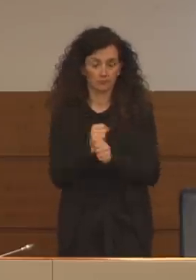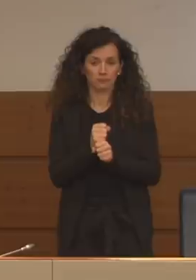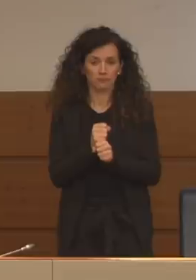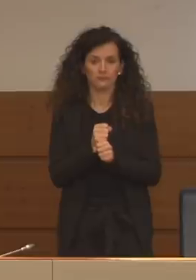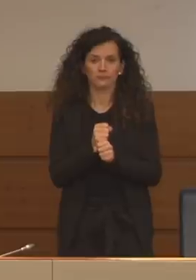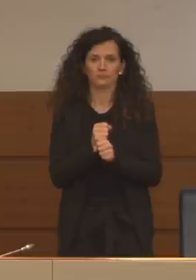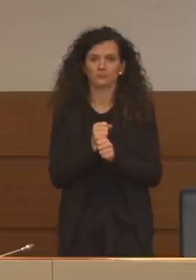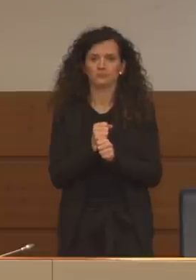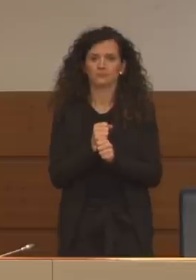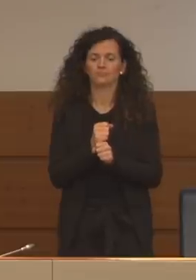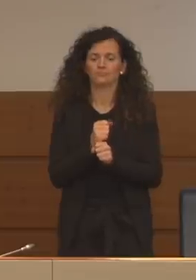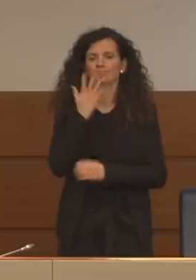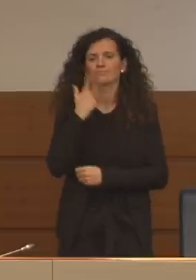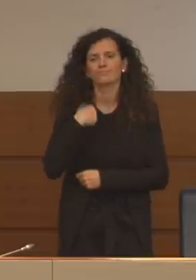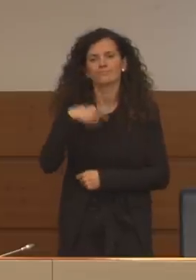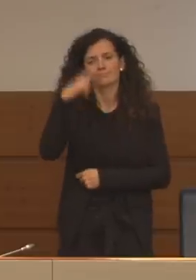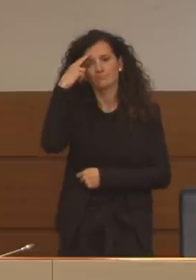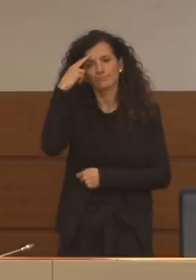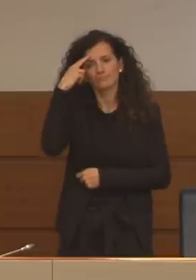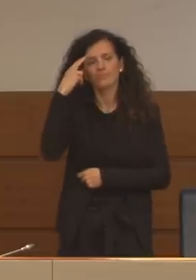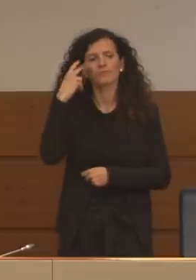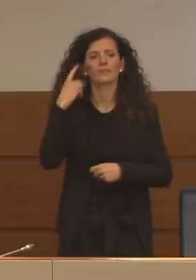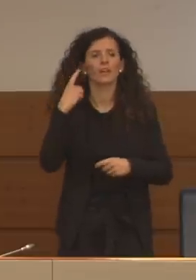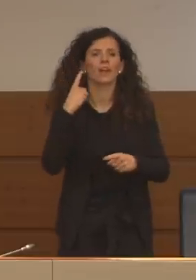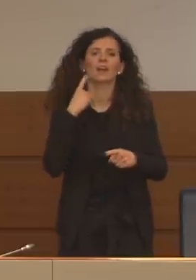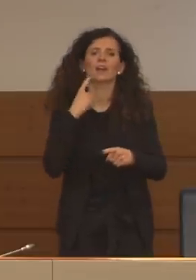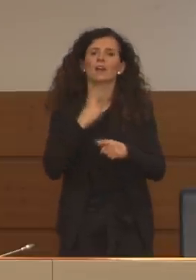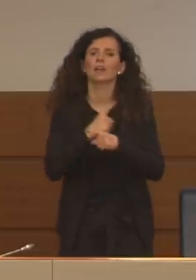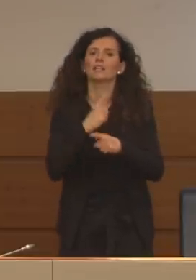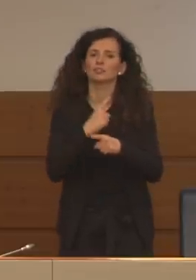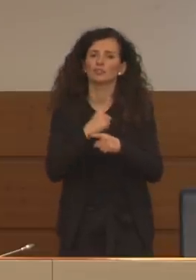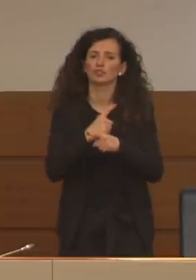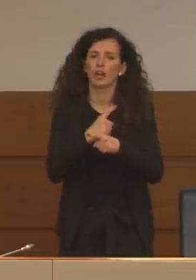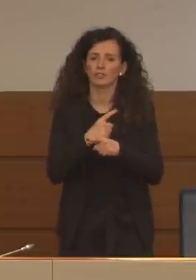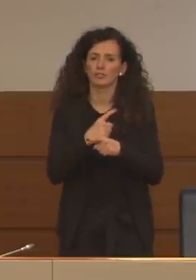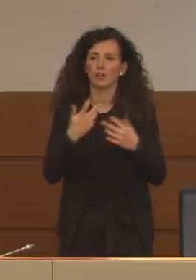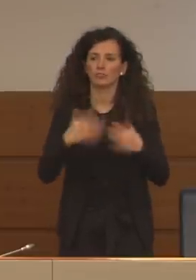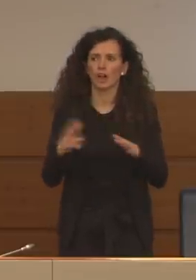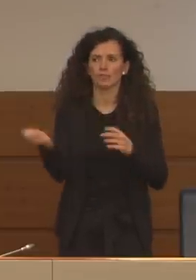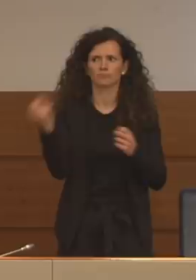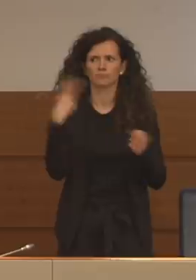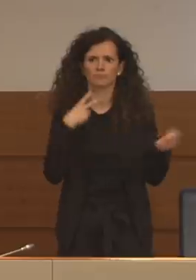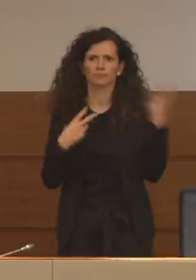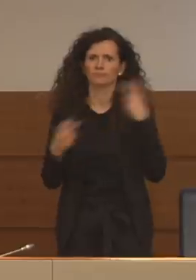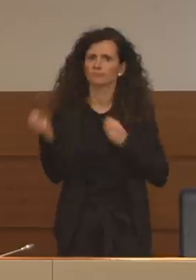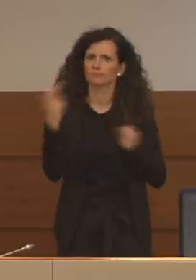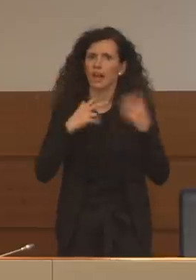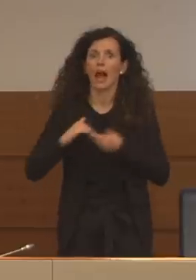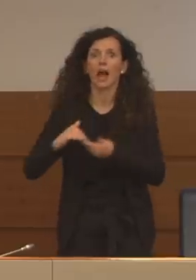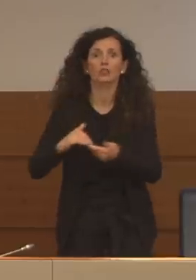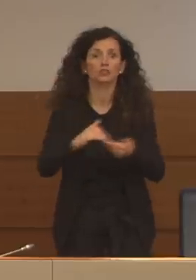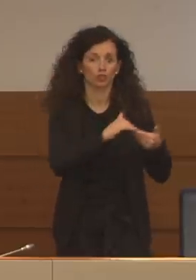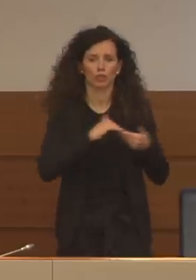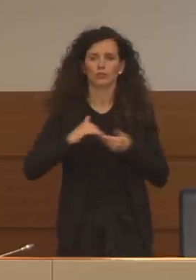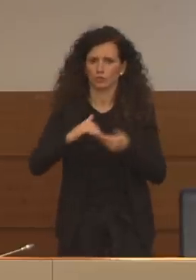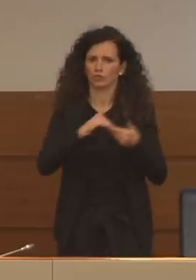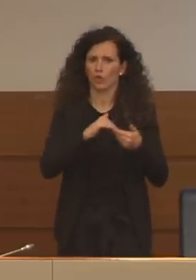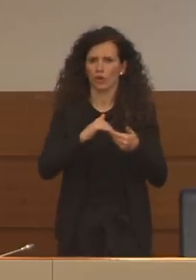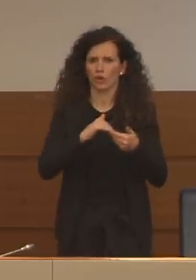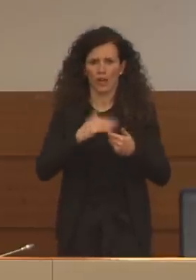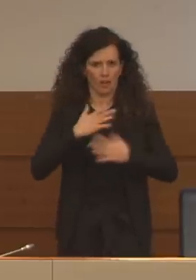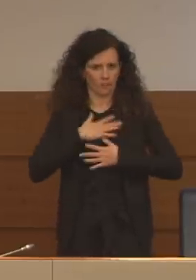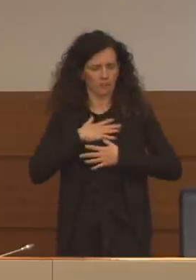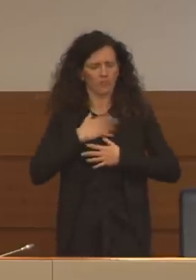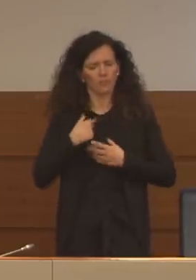ricordare una esigenza che c'è stata segnalata da molte associazioni che noi facciamo nostre la rilanciamo